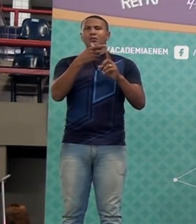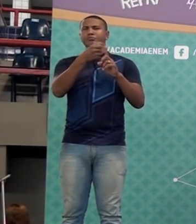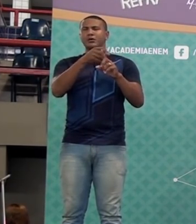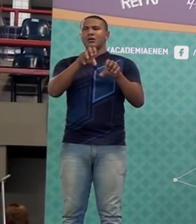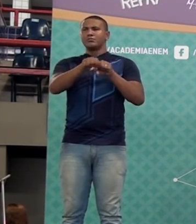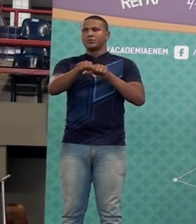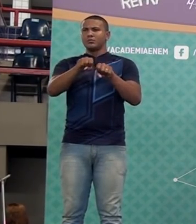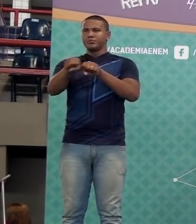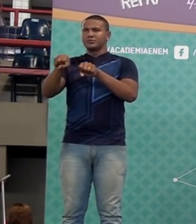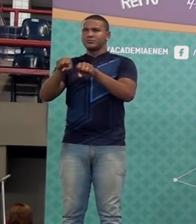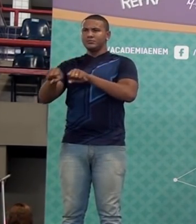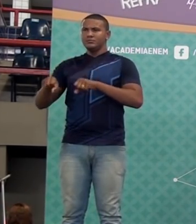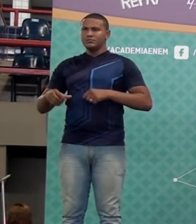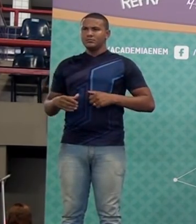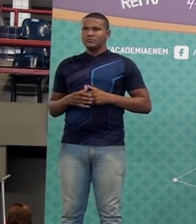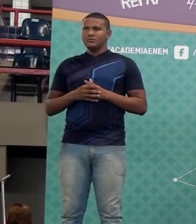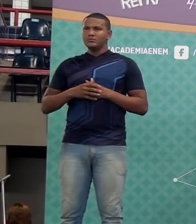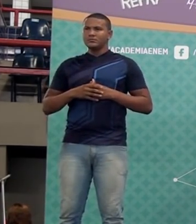armadas. Pois não.